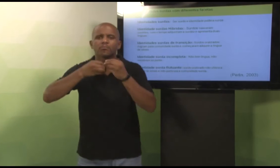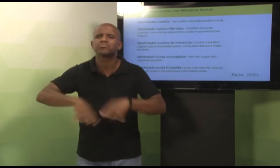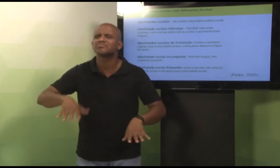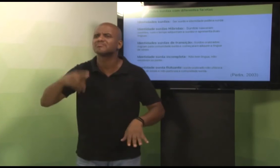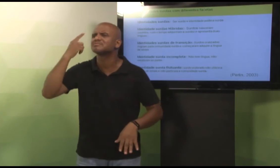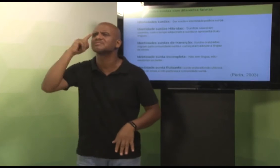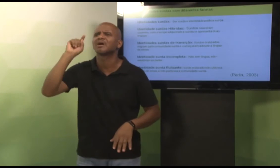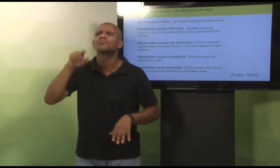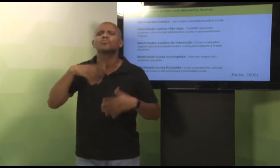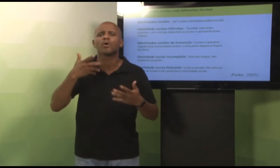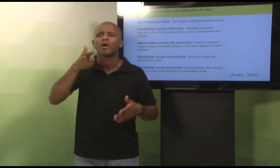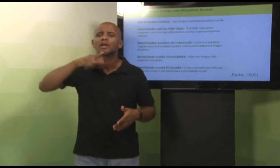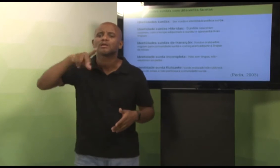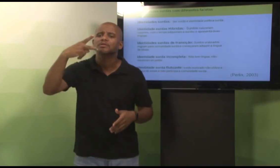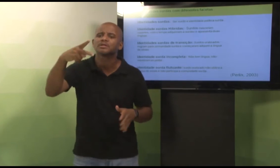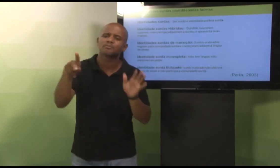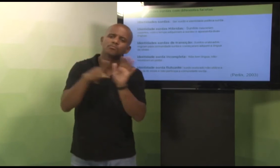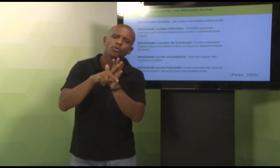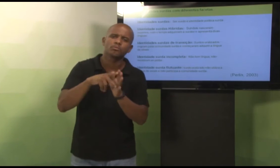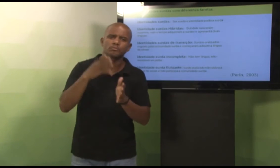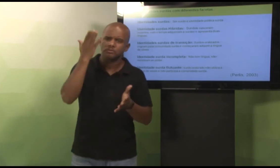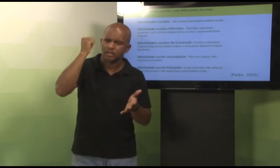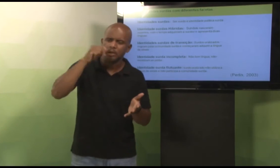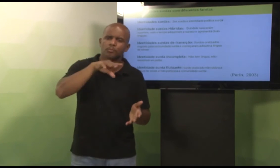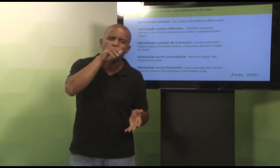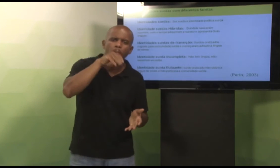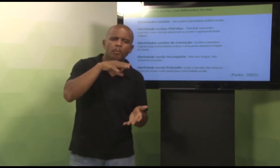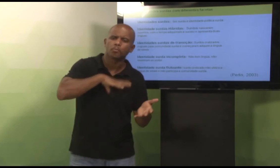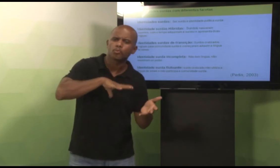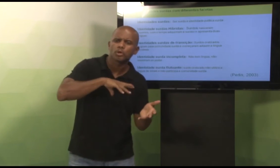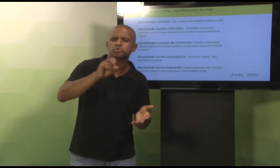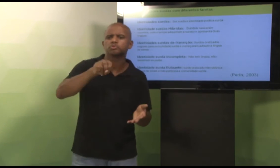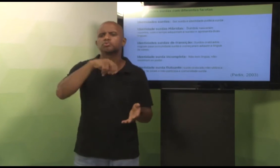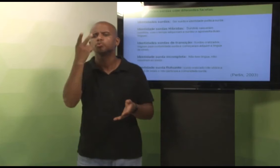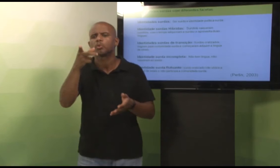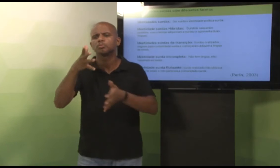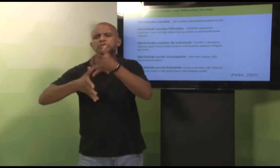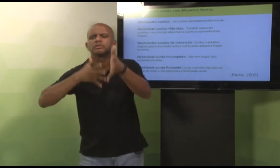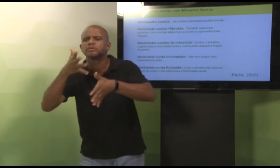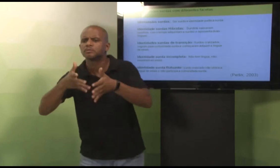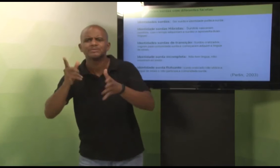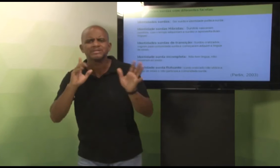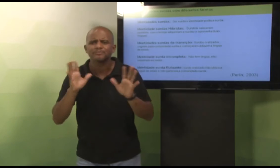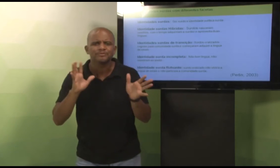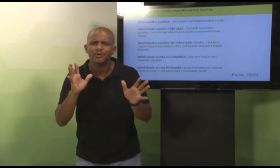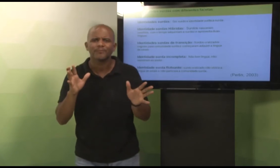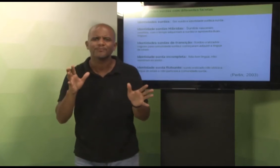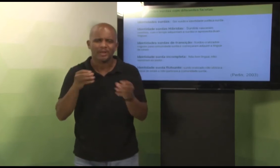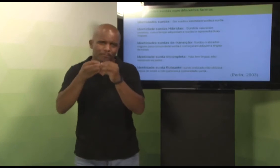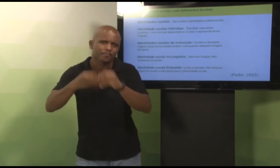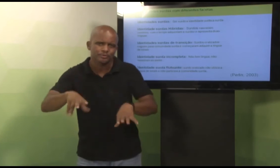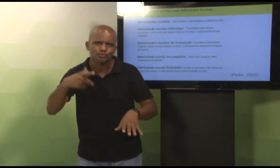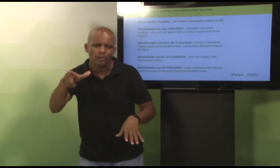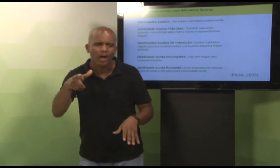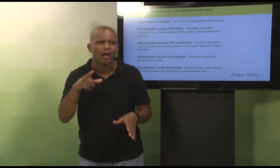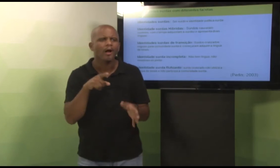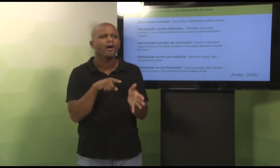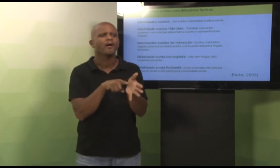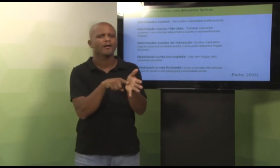Ele cresce com prejuízo, sem conhecimento. Ele não desenvolve nem a língua oral, nem a língua